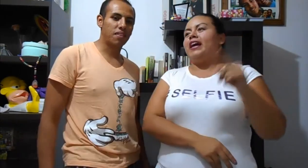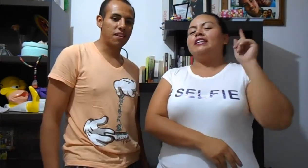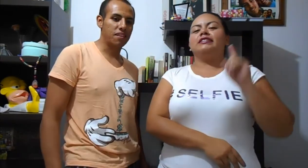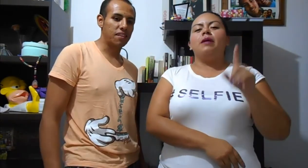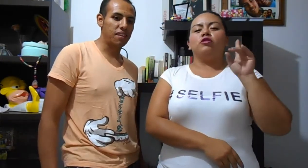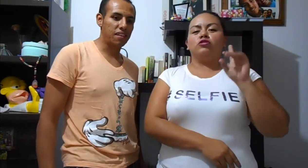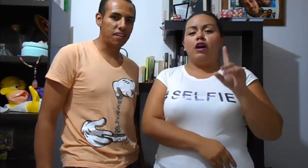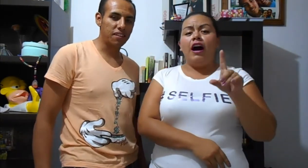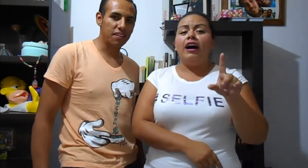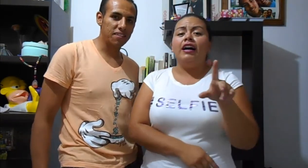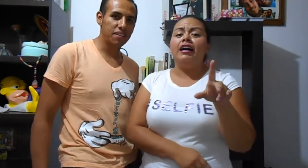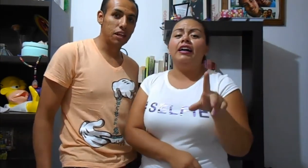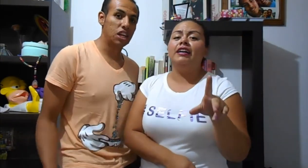También retamos